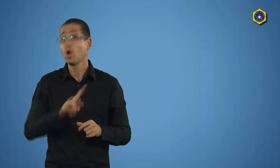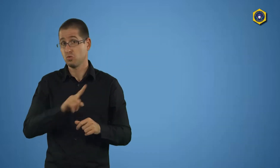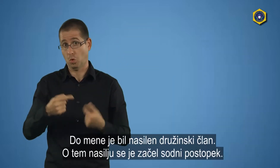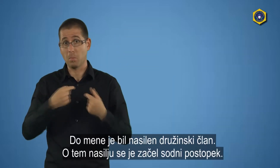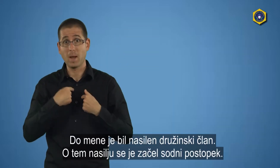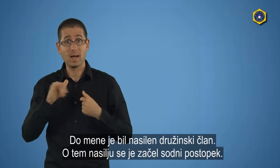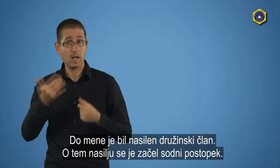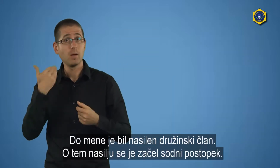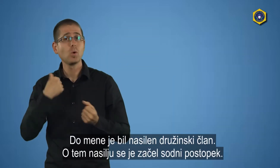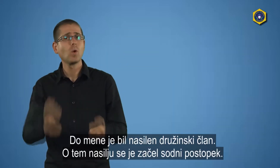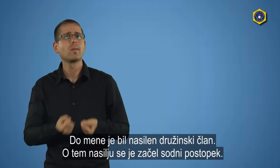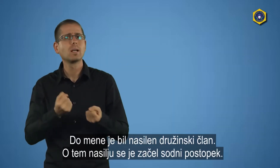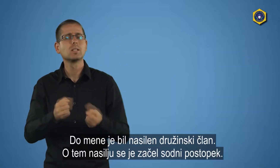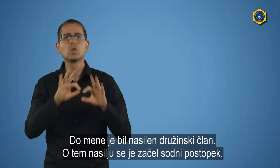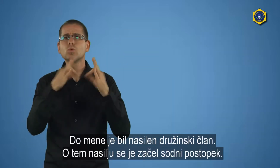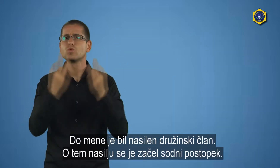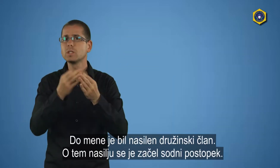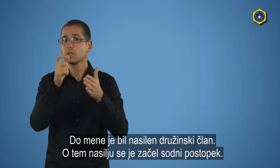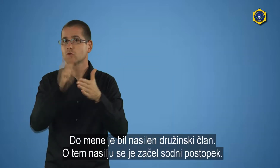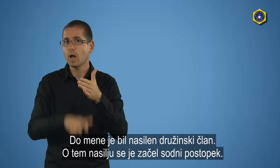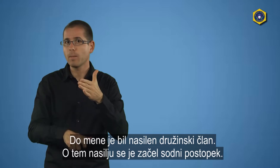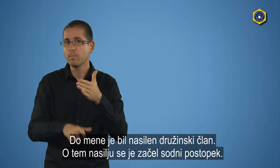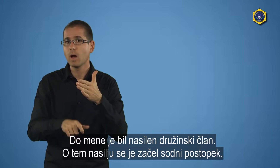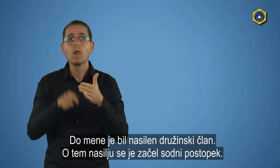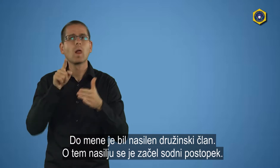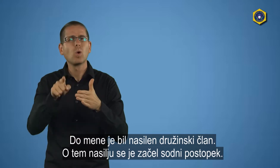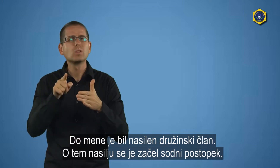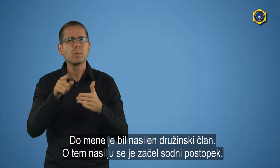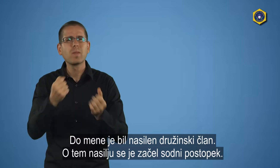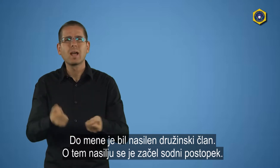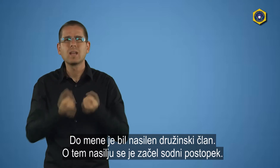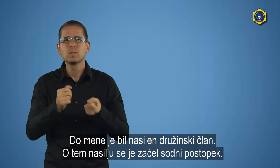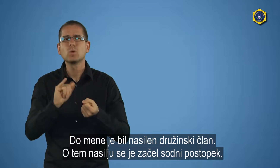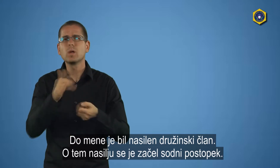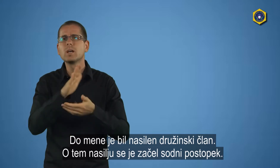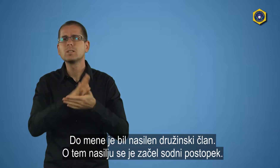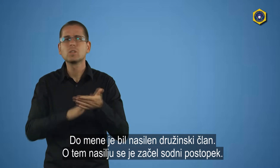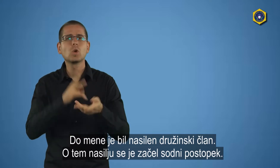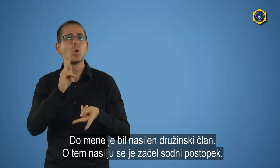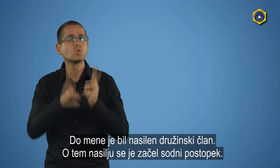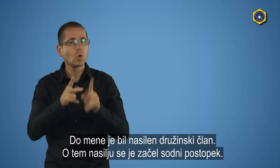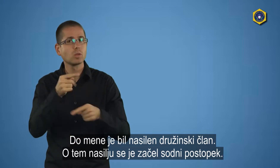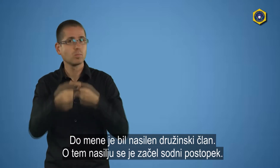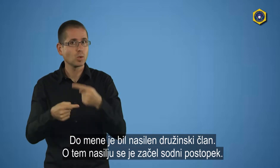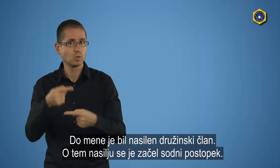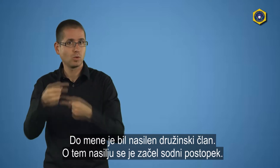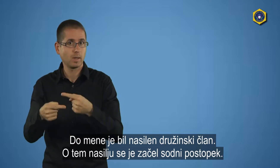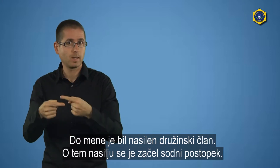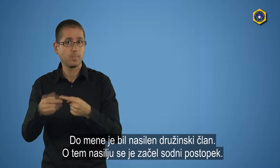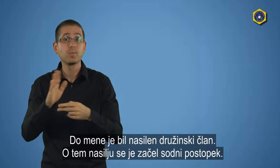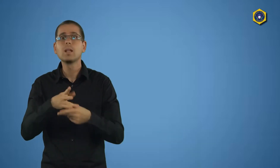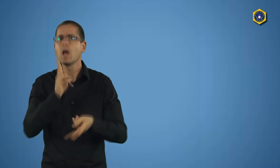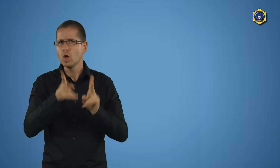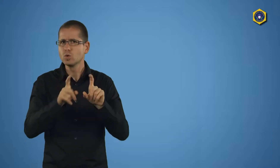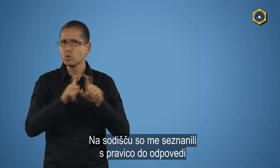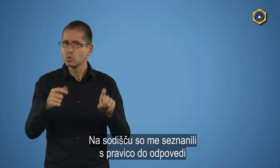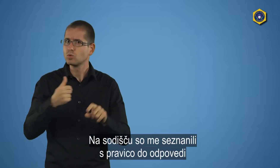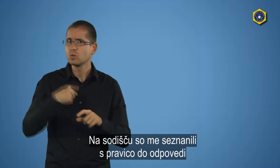Do mene je bil nasilen družinski član. O tem nasilju se je začel sodni postopek. Na sodišču so